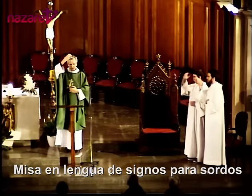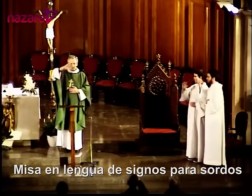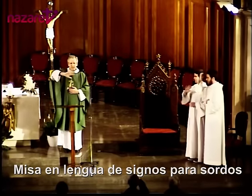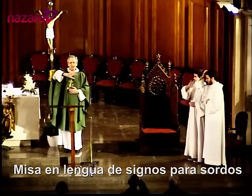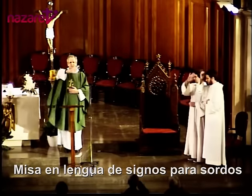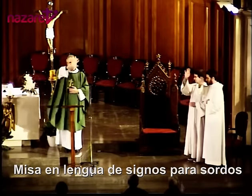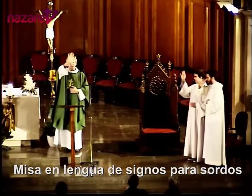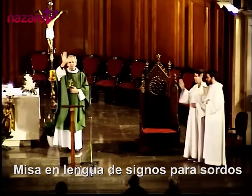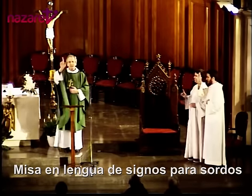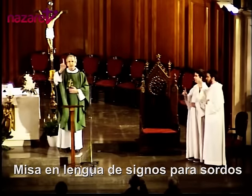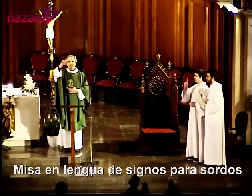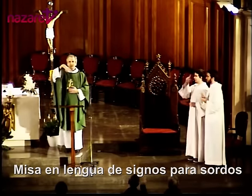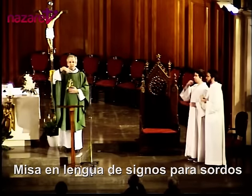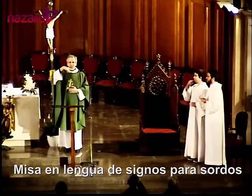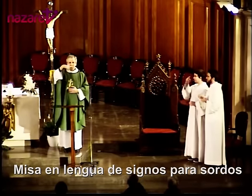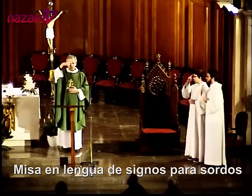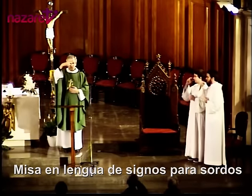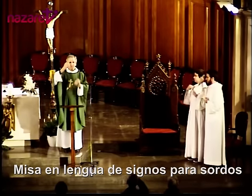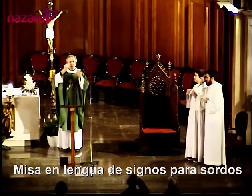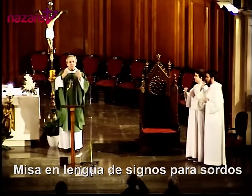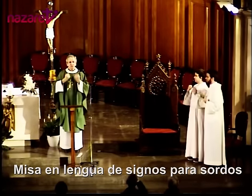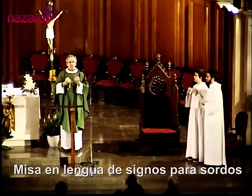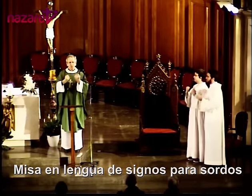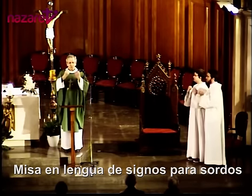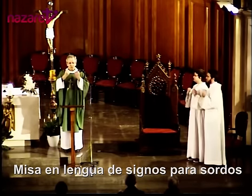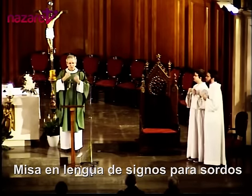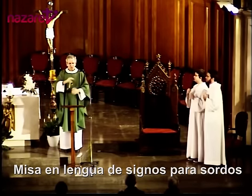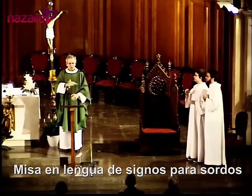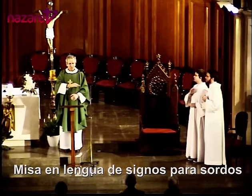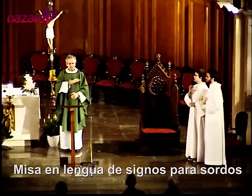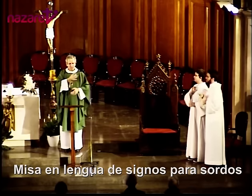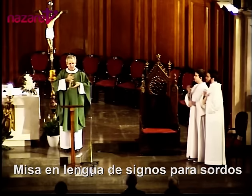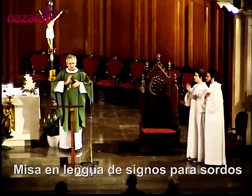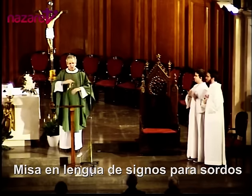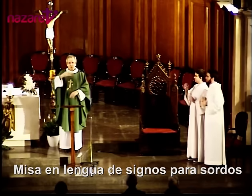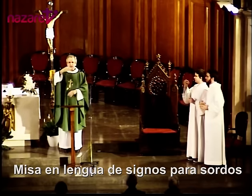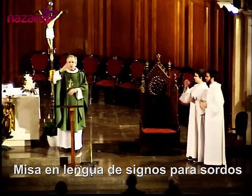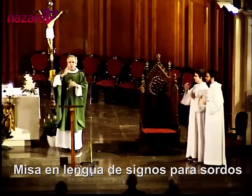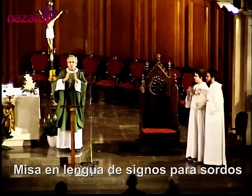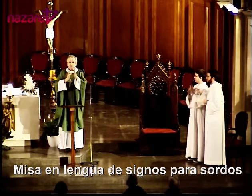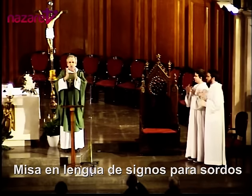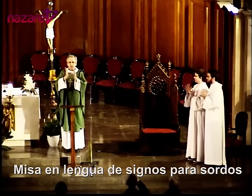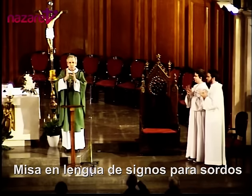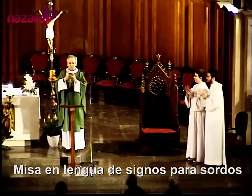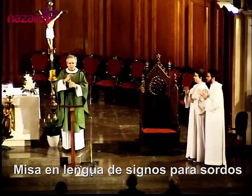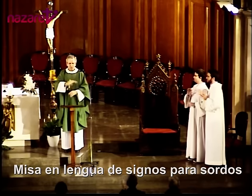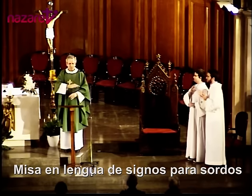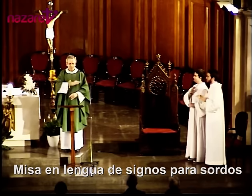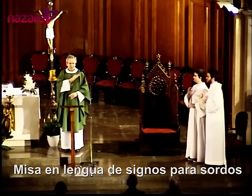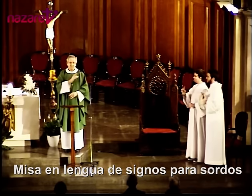Rey Celestial. Dios Padre Todopoderoso, Señor Hijo Único Jesucristo,